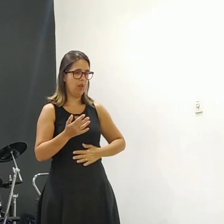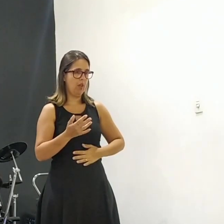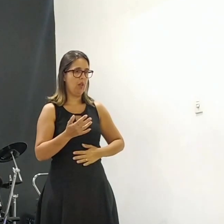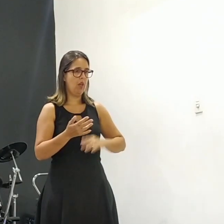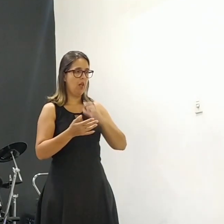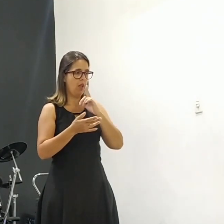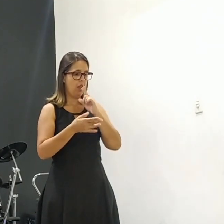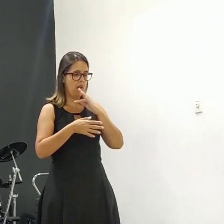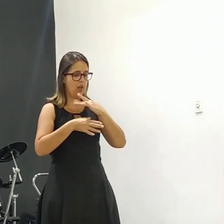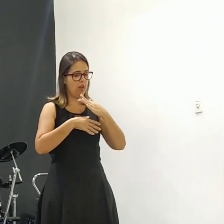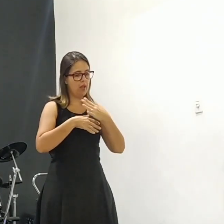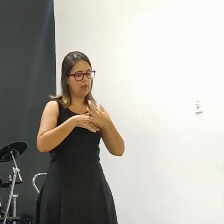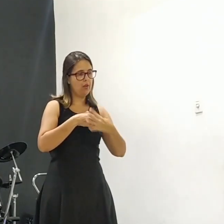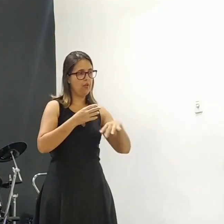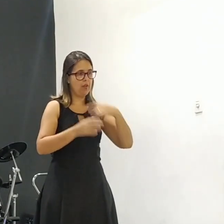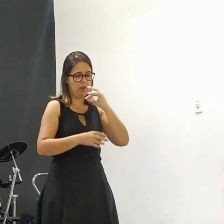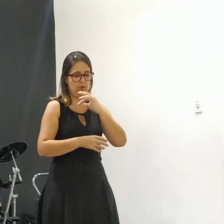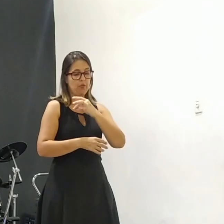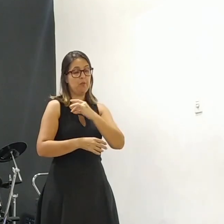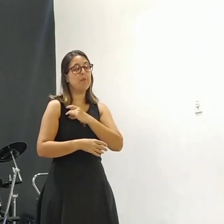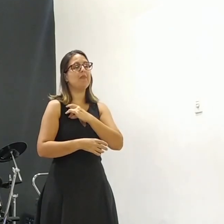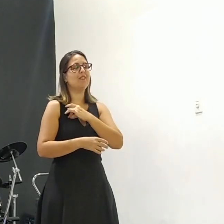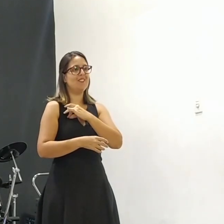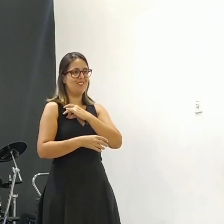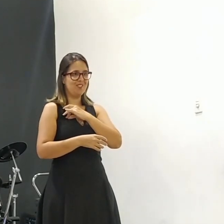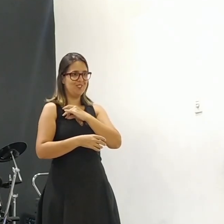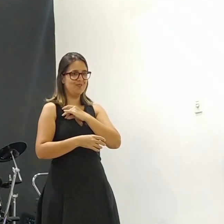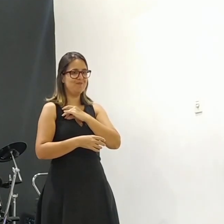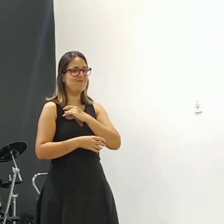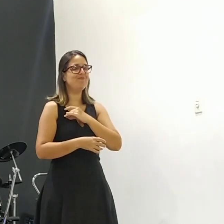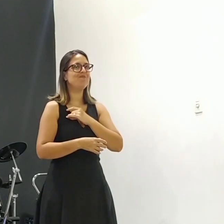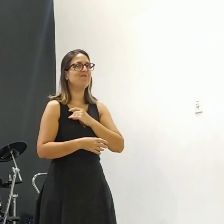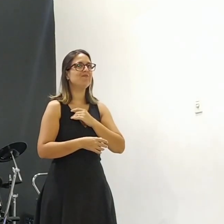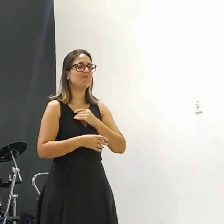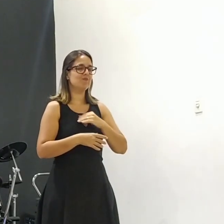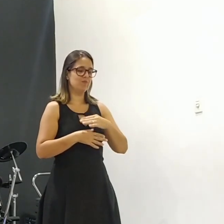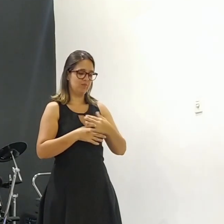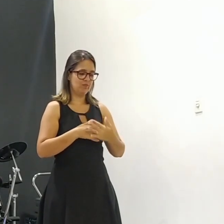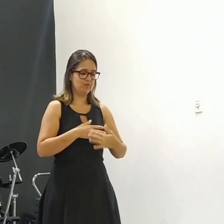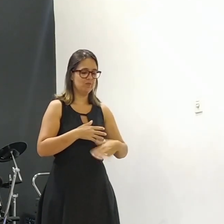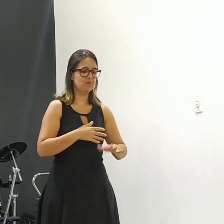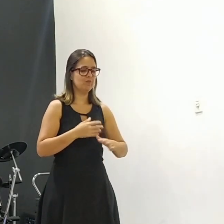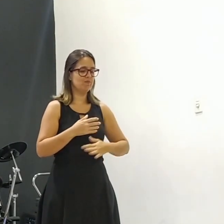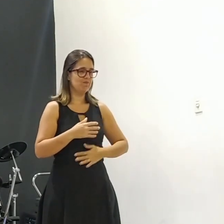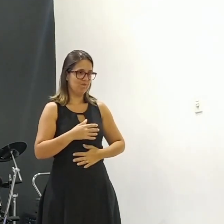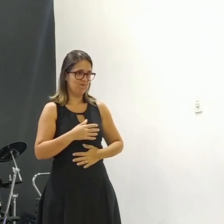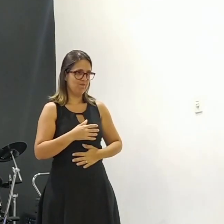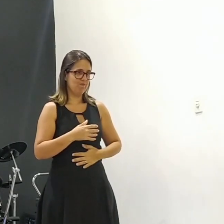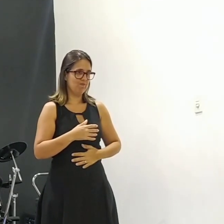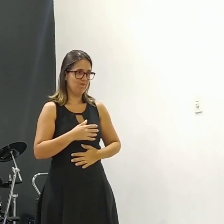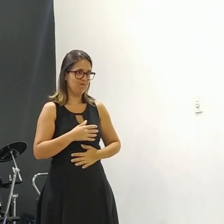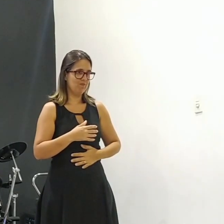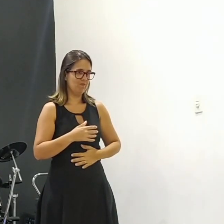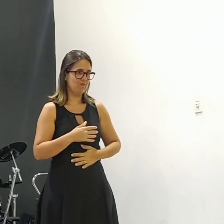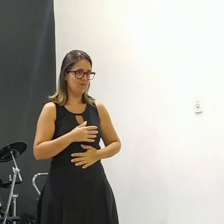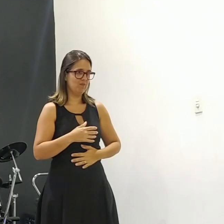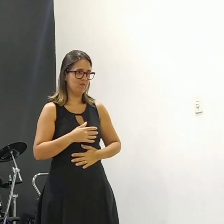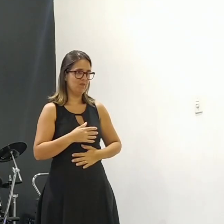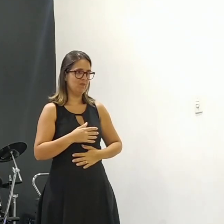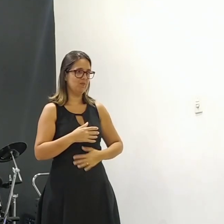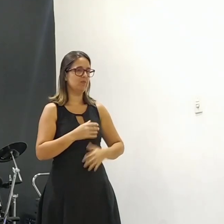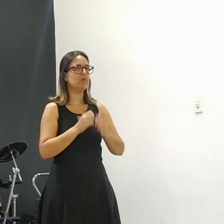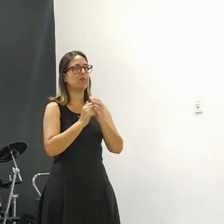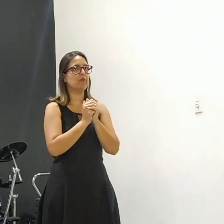correndo do seu ventre. Rios de água viva estão correndo de dentro de você. É a palavra que está dizendo, não